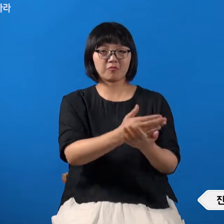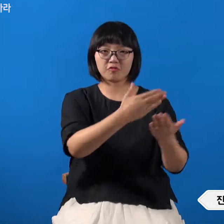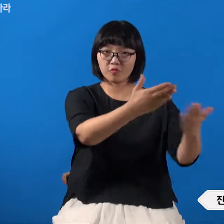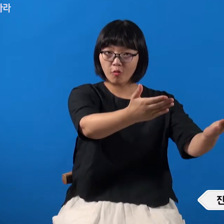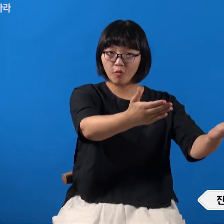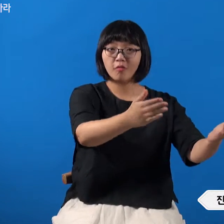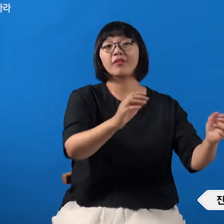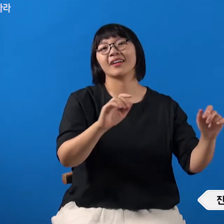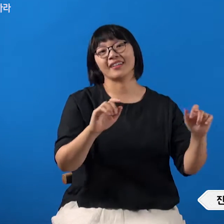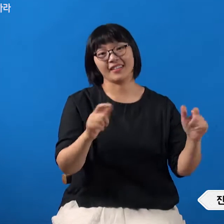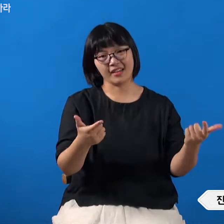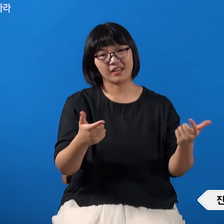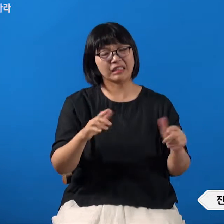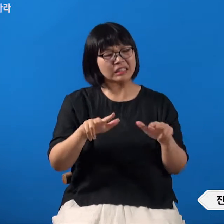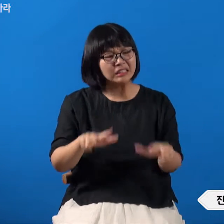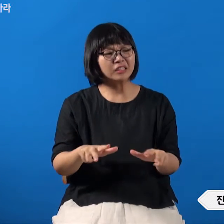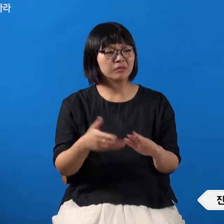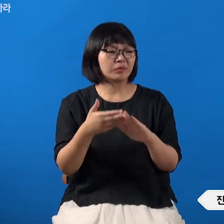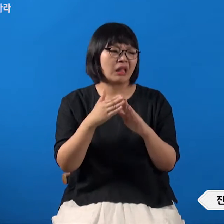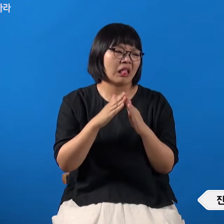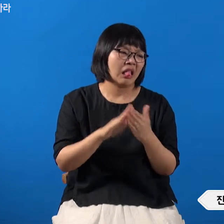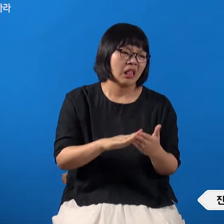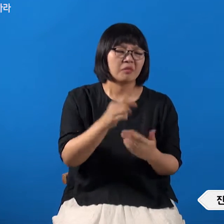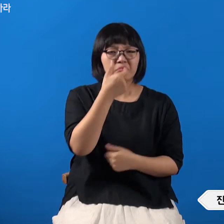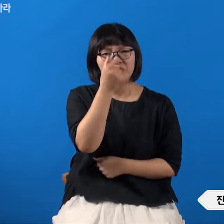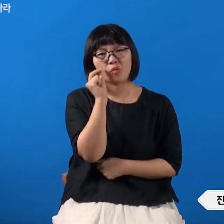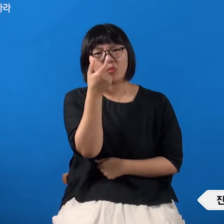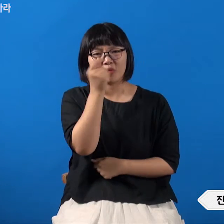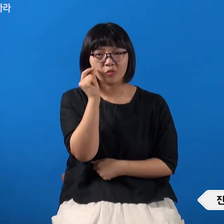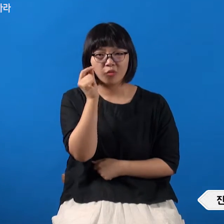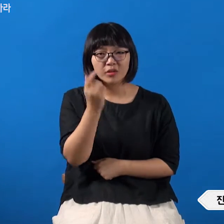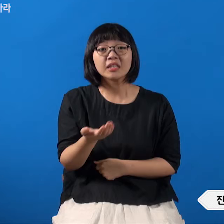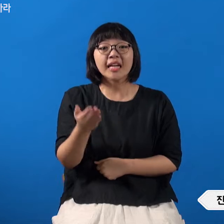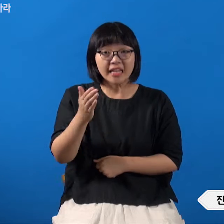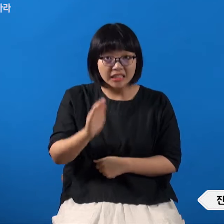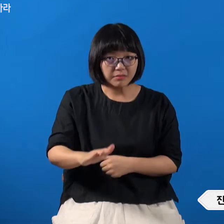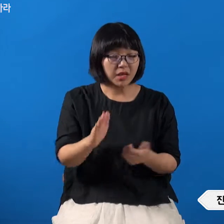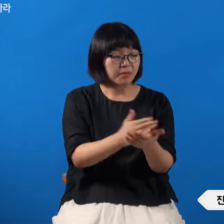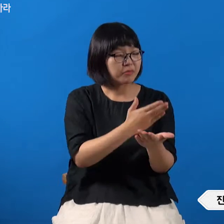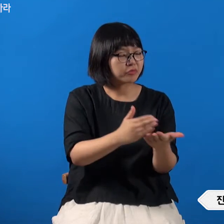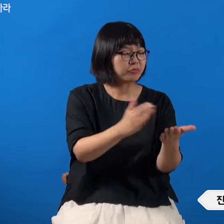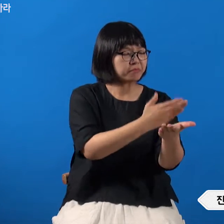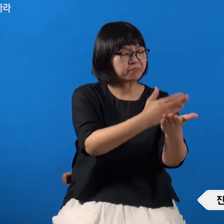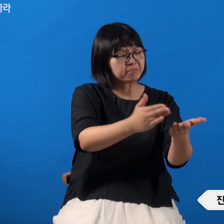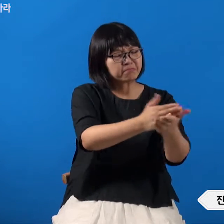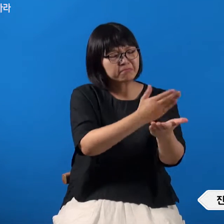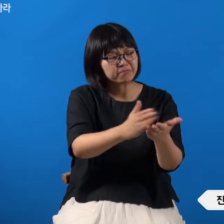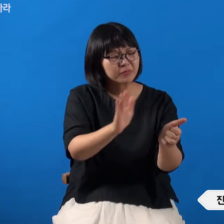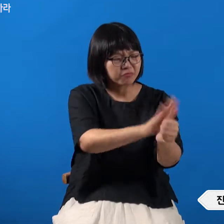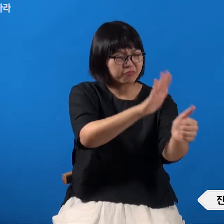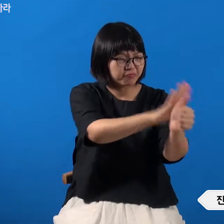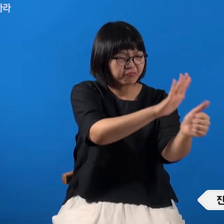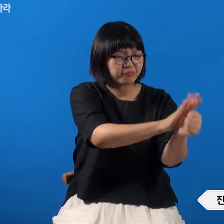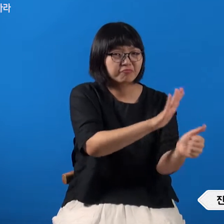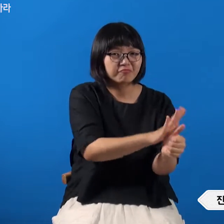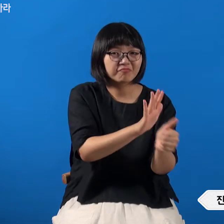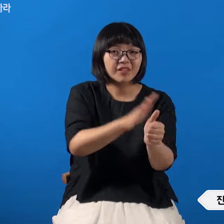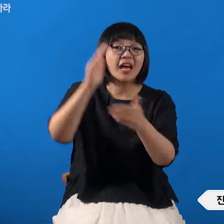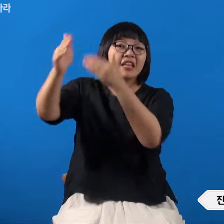것, 바로 이것이 하나님의 말씀을 말하고 있습니다. 우리의 생계를 유지하는 것이